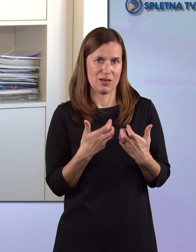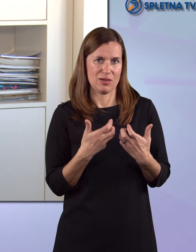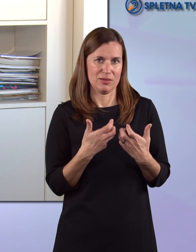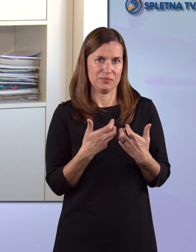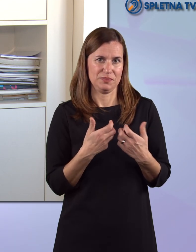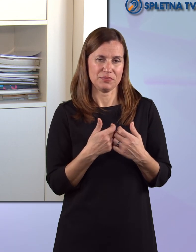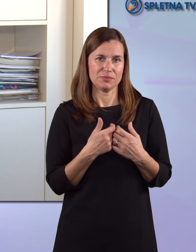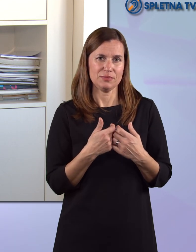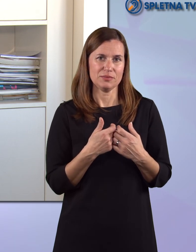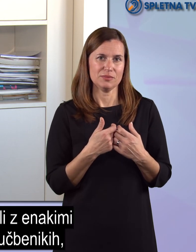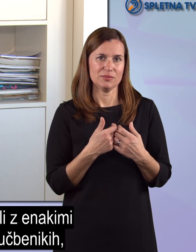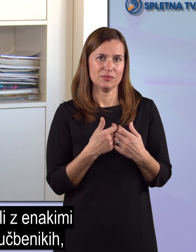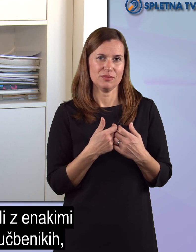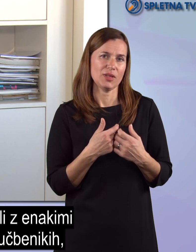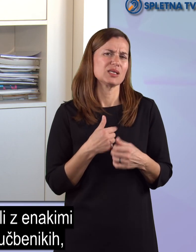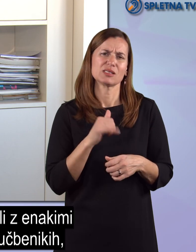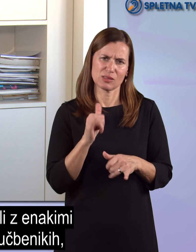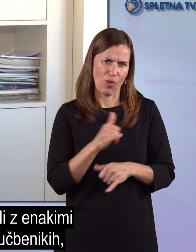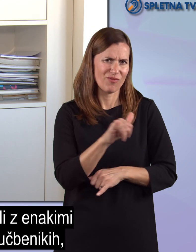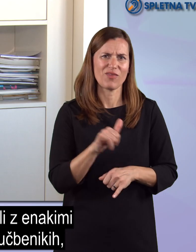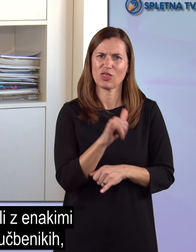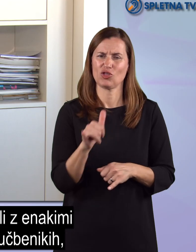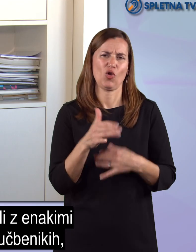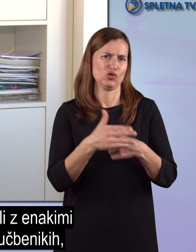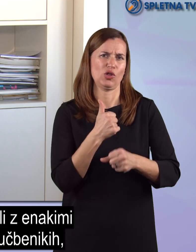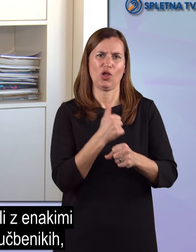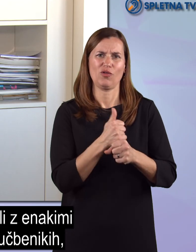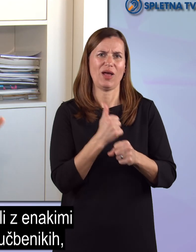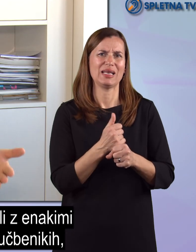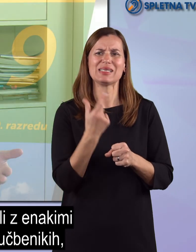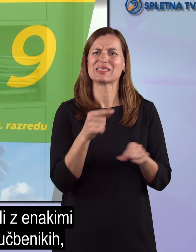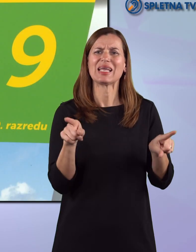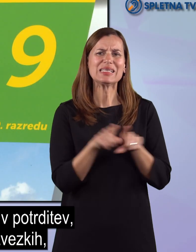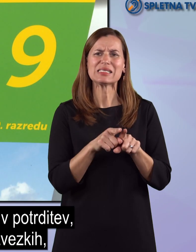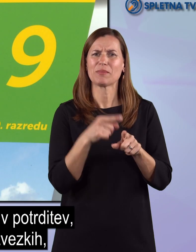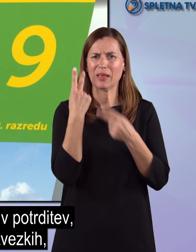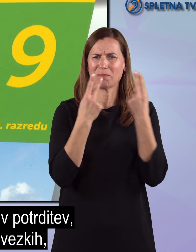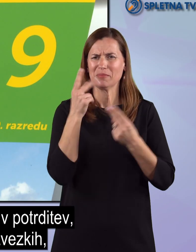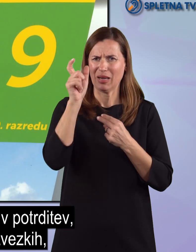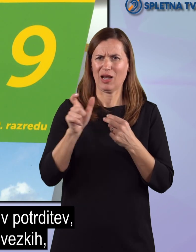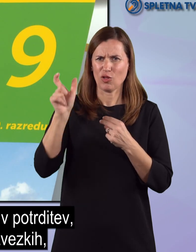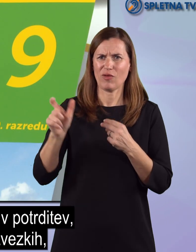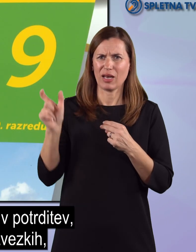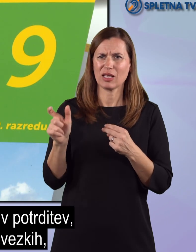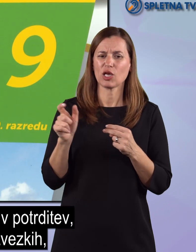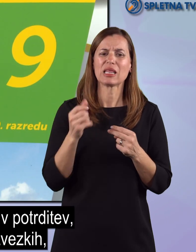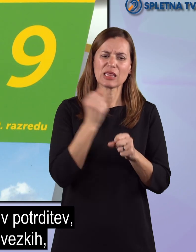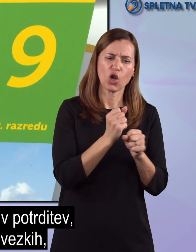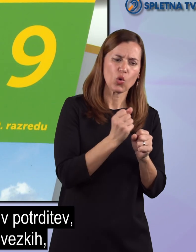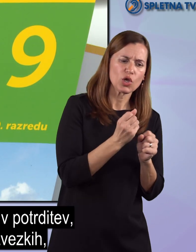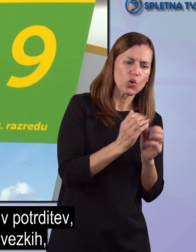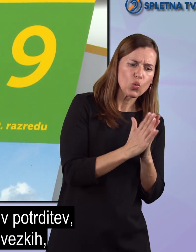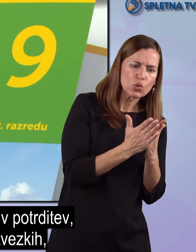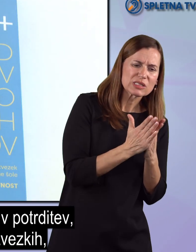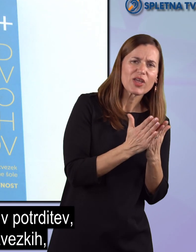delati. Mi smo vedno sodelovali z enakimi recenzenti, tako pri učbenikih, ki smo jih morali dati v potrditev, kot